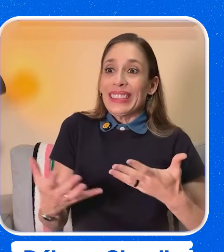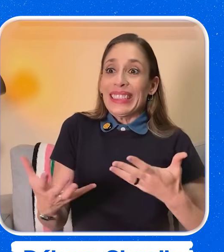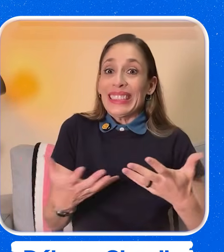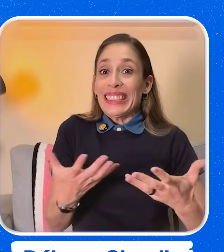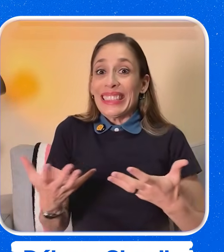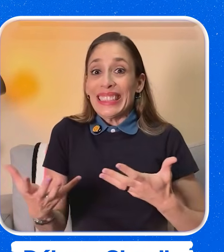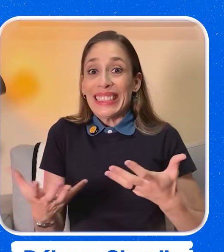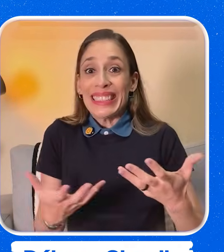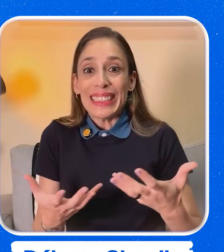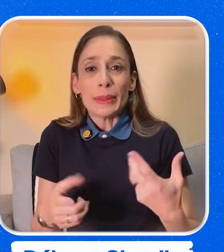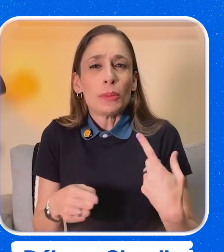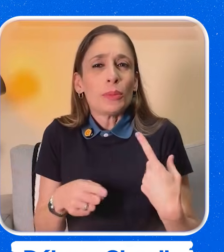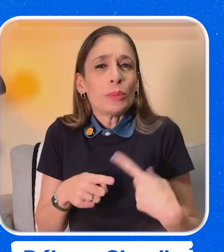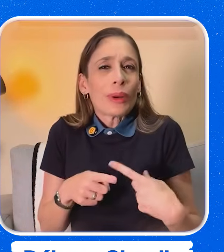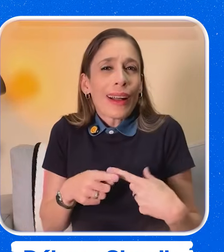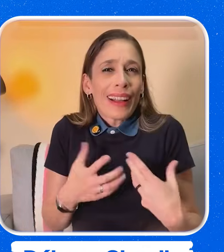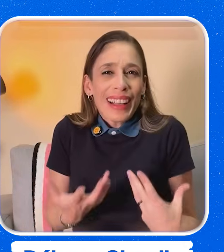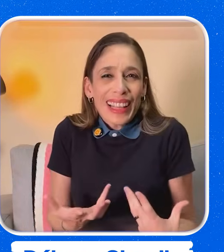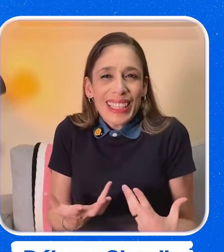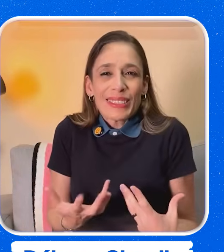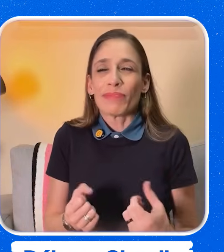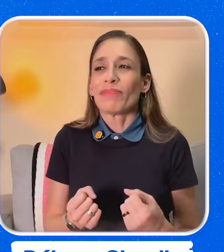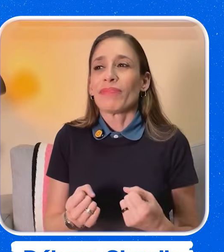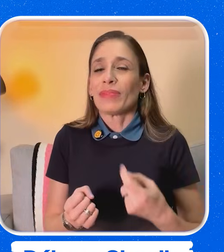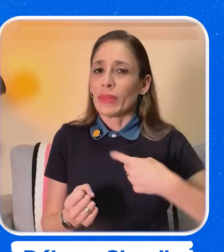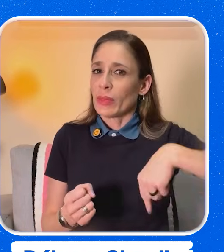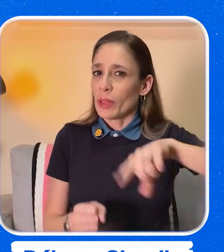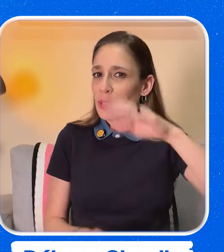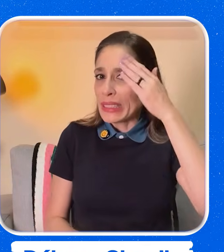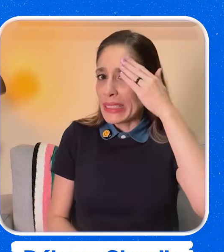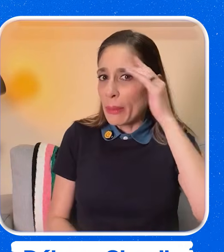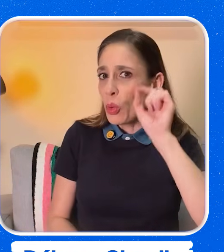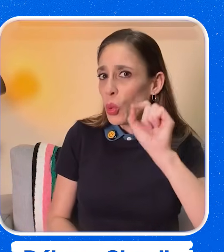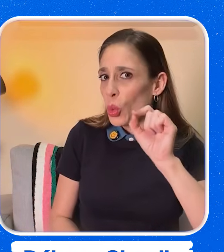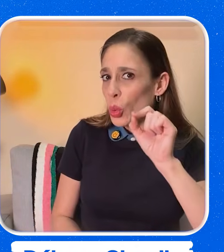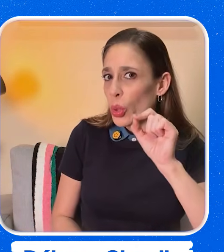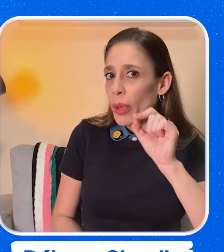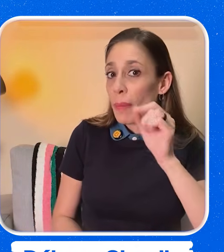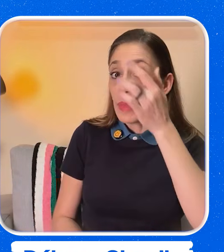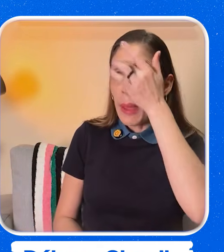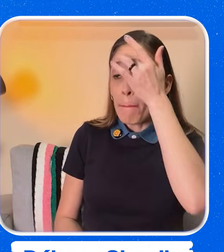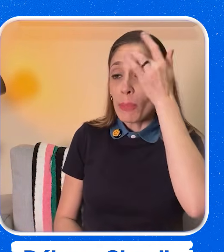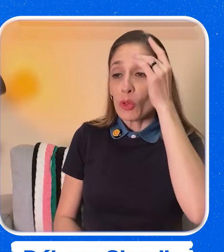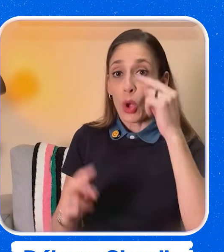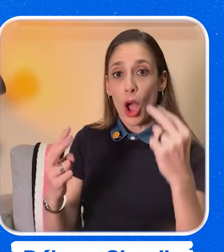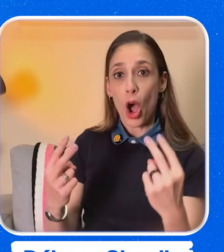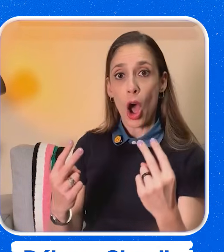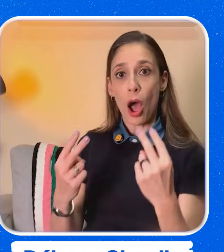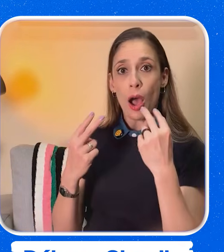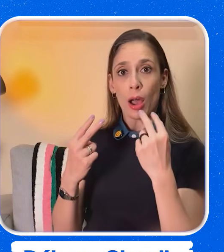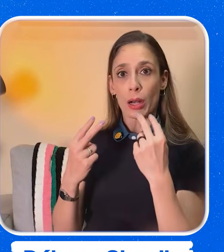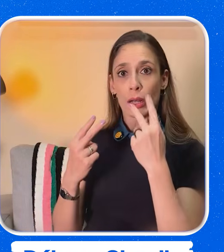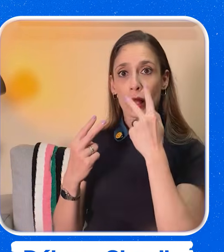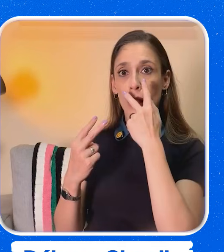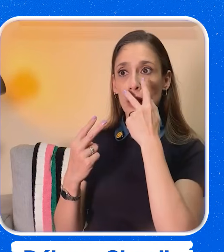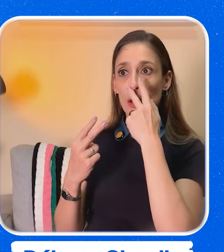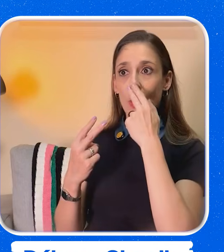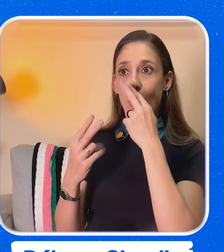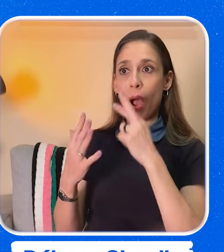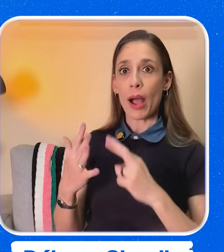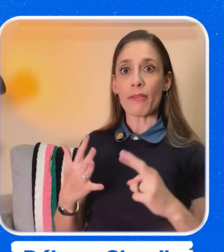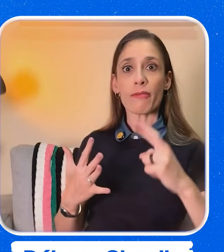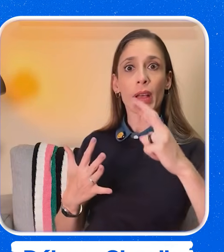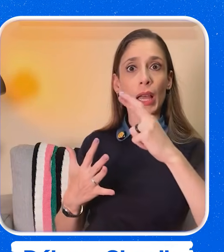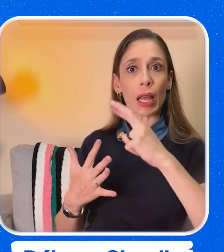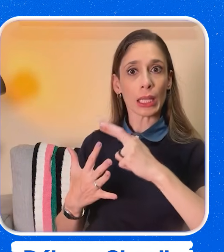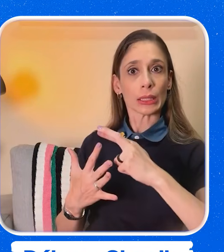meio assustador porque a gente sabe que as pessoas elas acabam tendo a gente como uma referência, elas colocam a gente em um lugar,